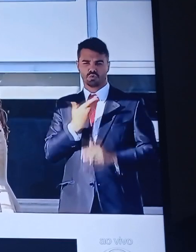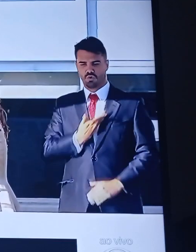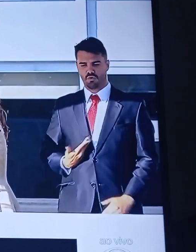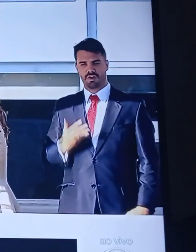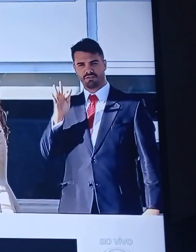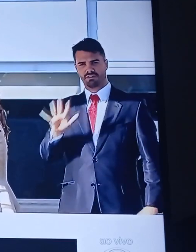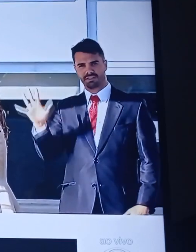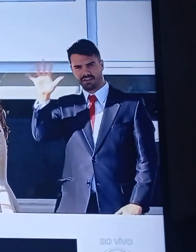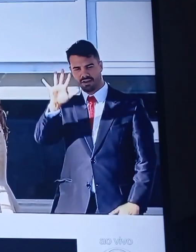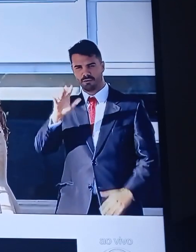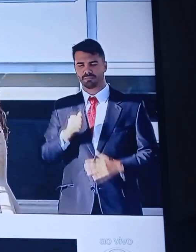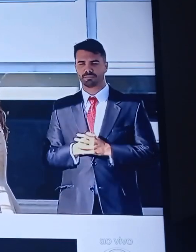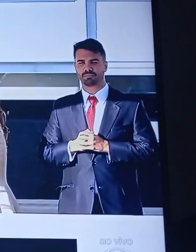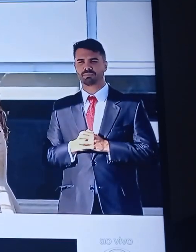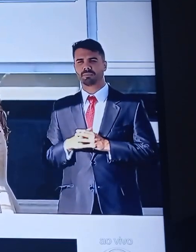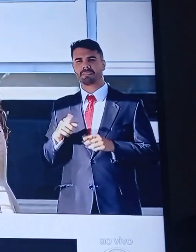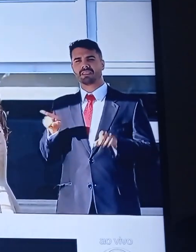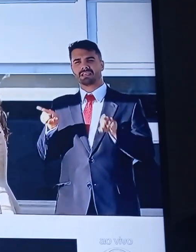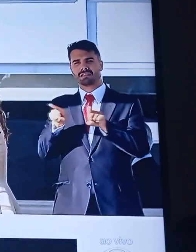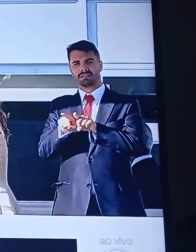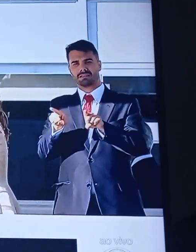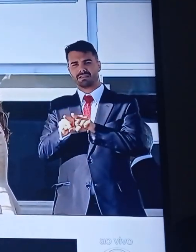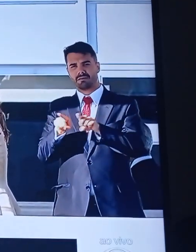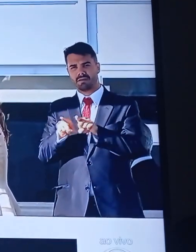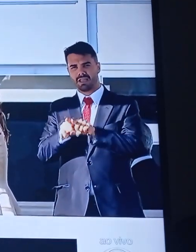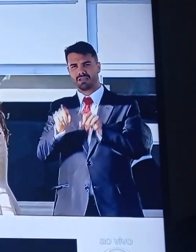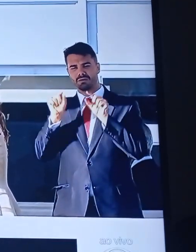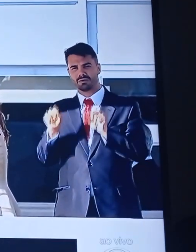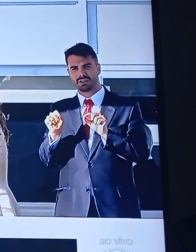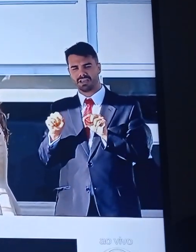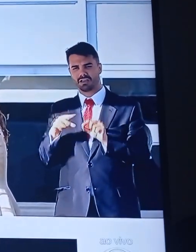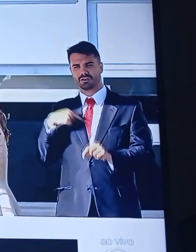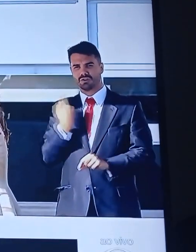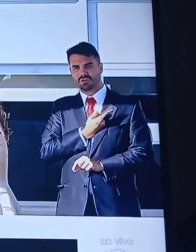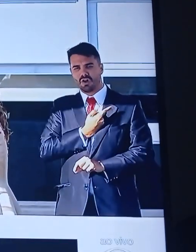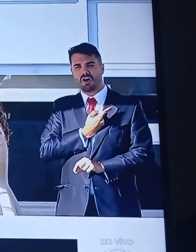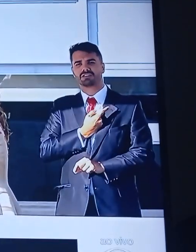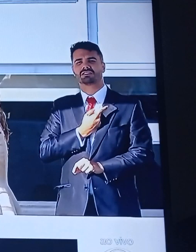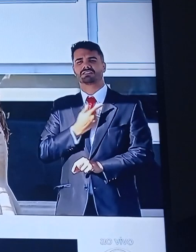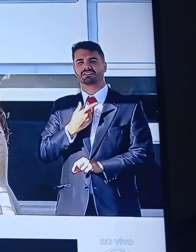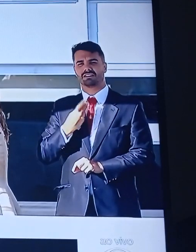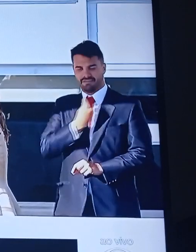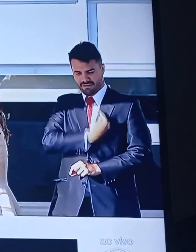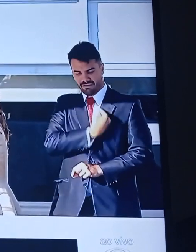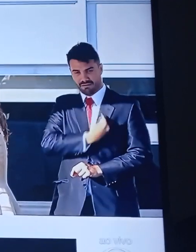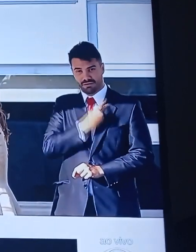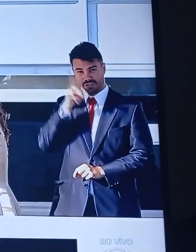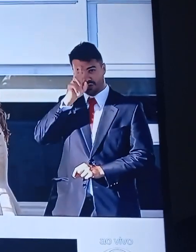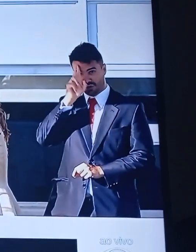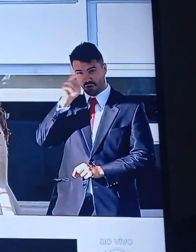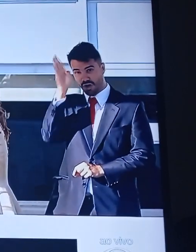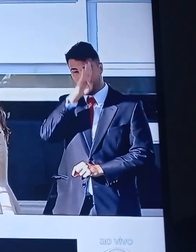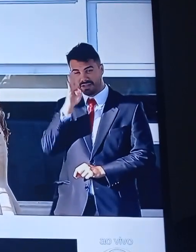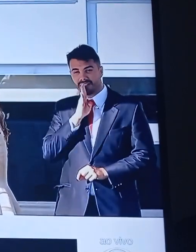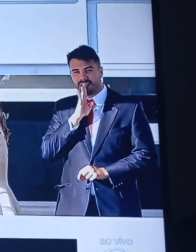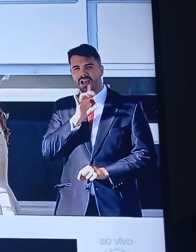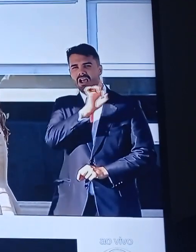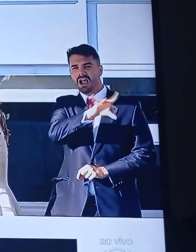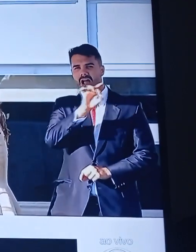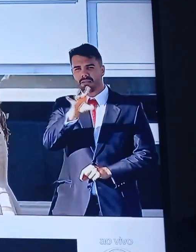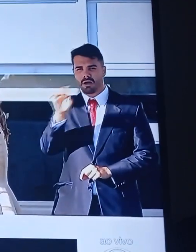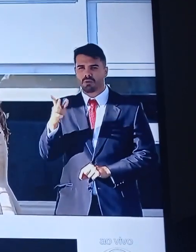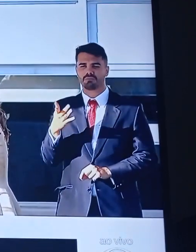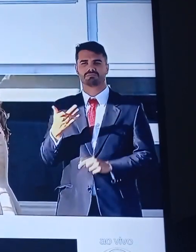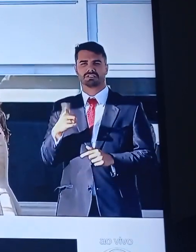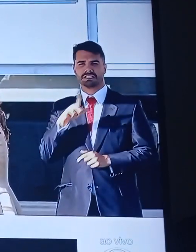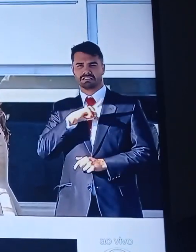Temos um imenso legado ainda vivido na memória de cada brasileiro e cada brasileira, beneficiário ou